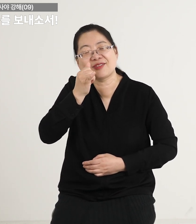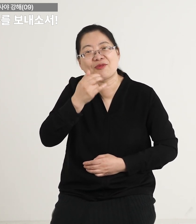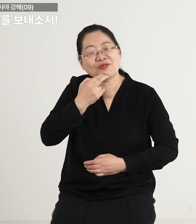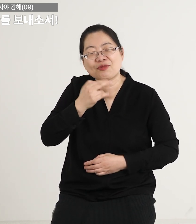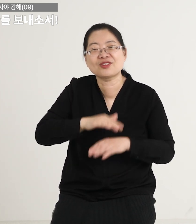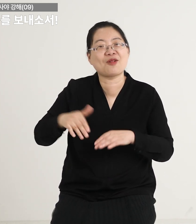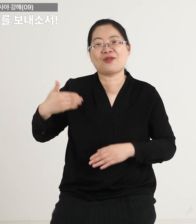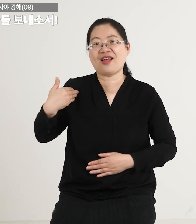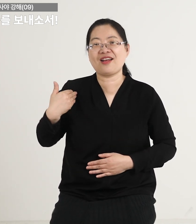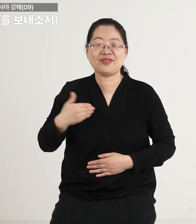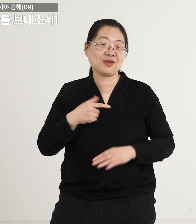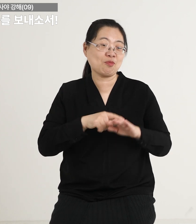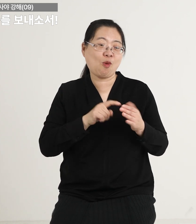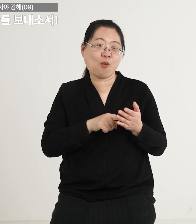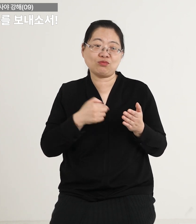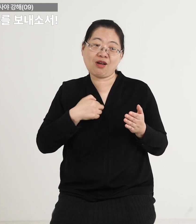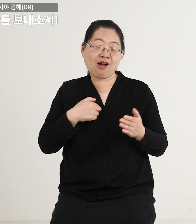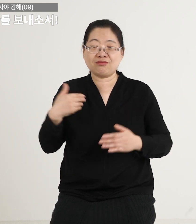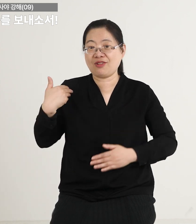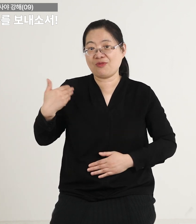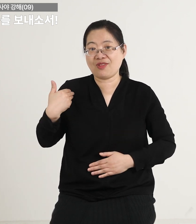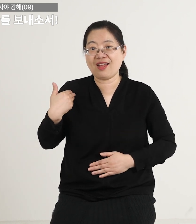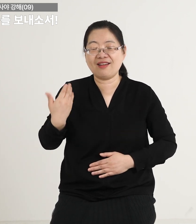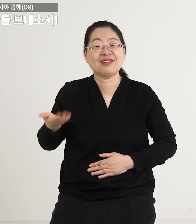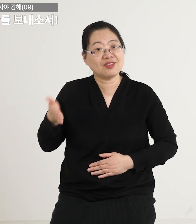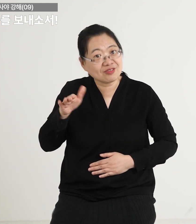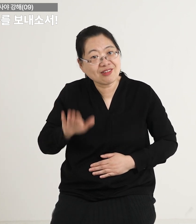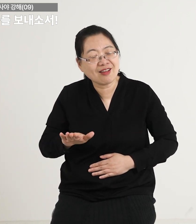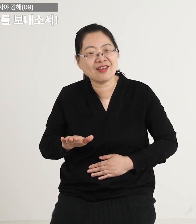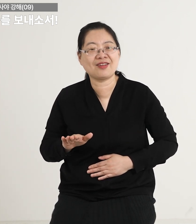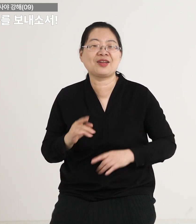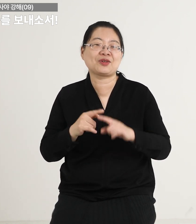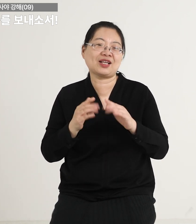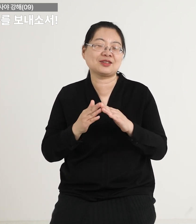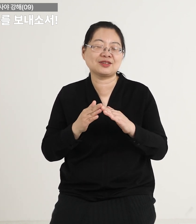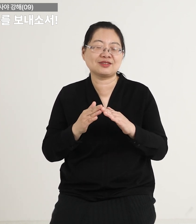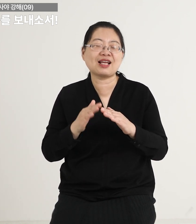내 마음도 내가 모르는데. 자, 그런데